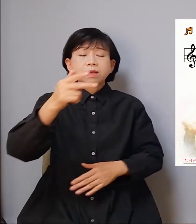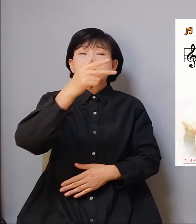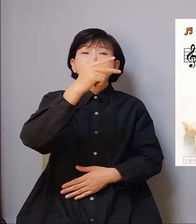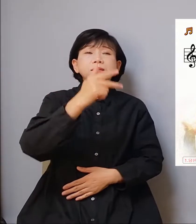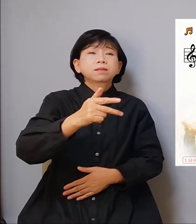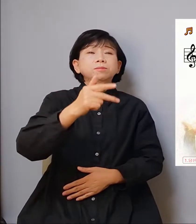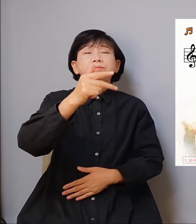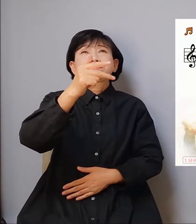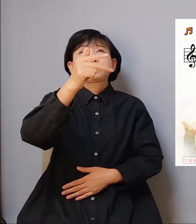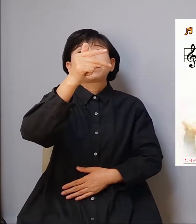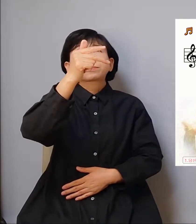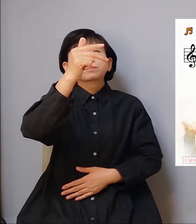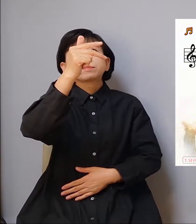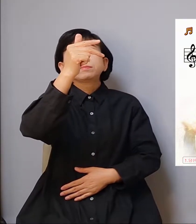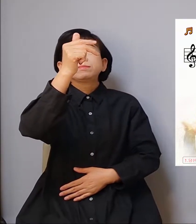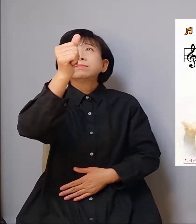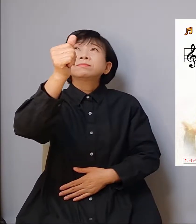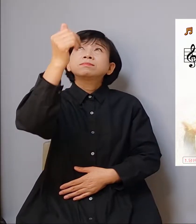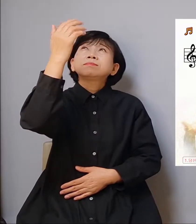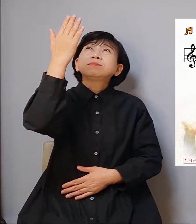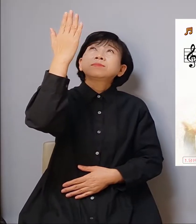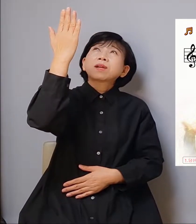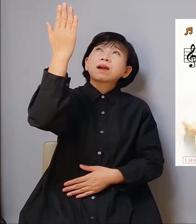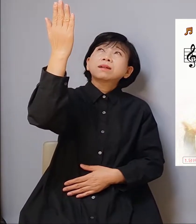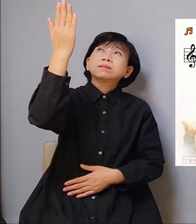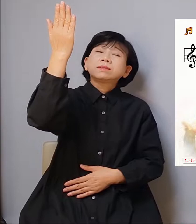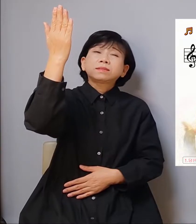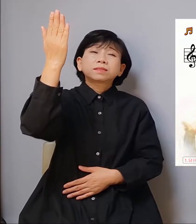하늘과 땅의 주,